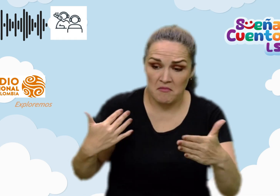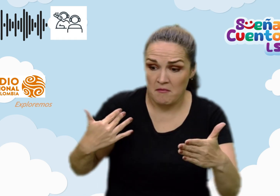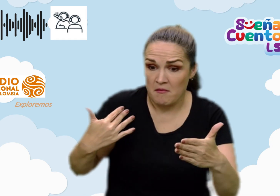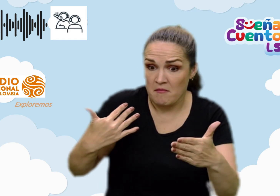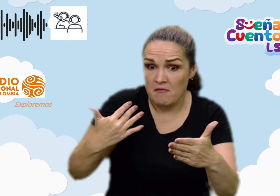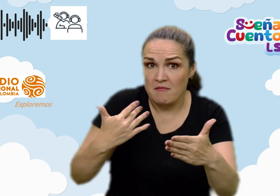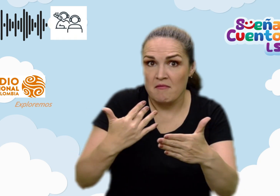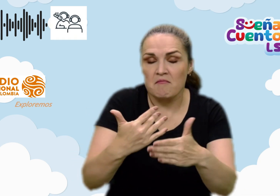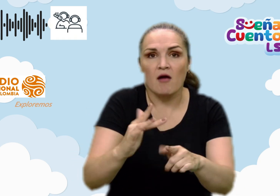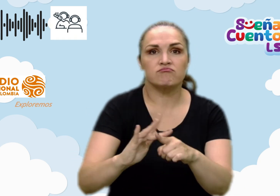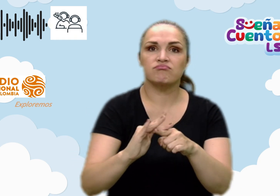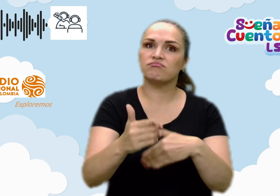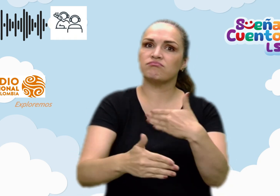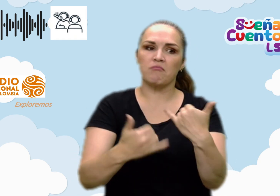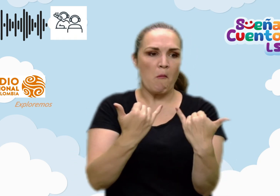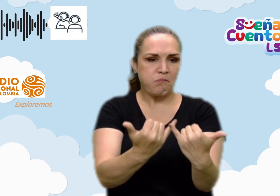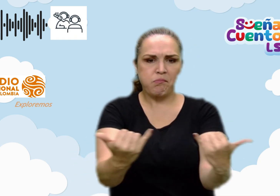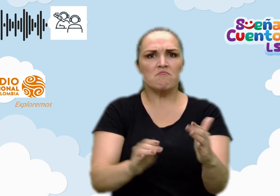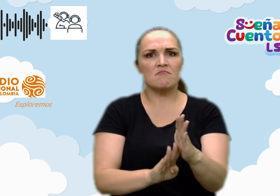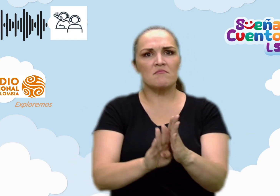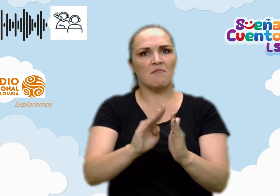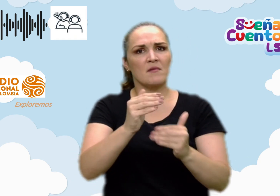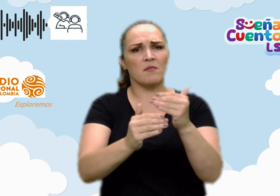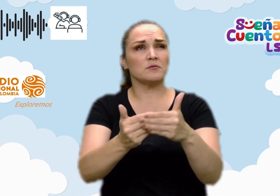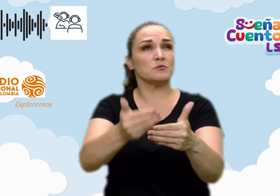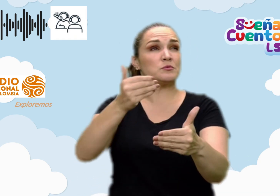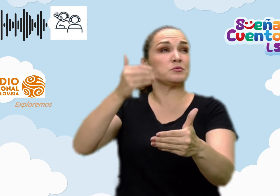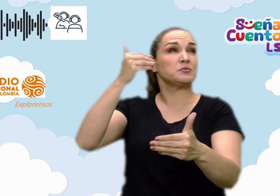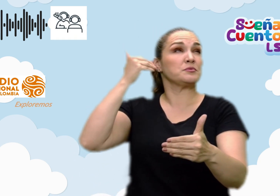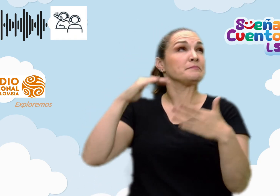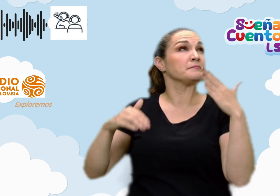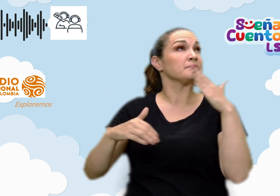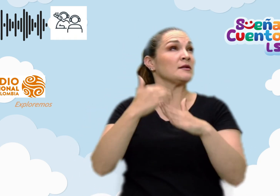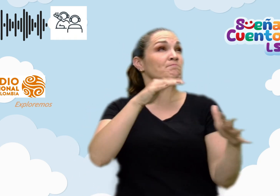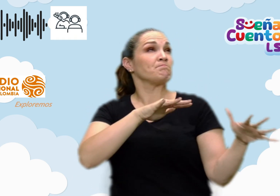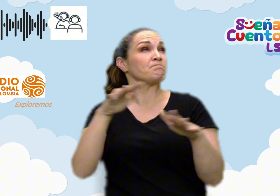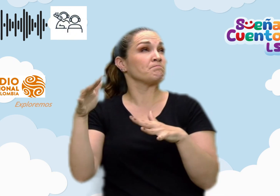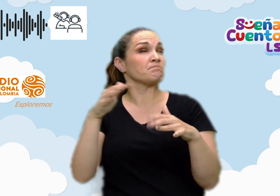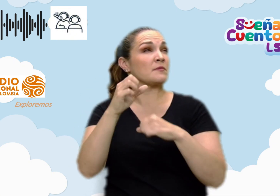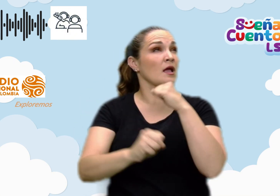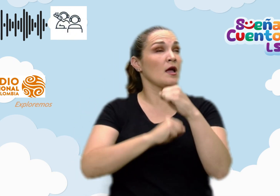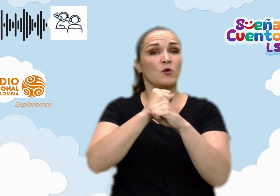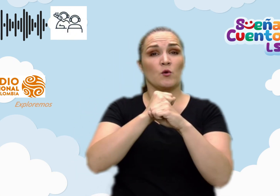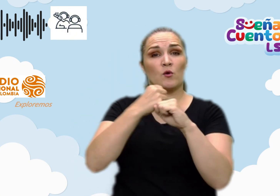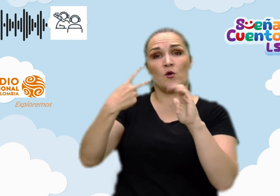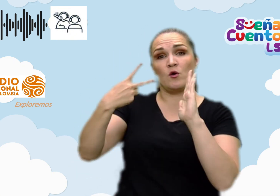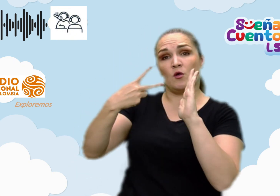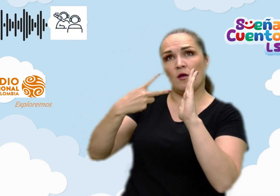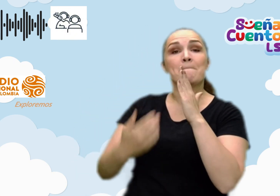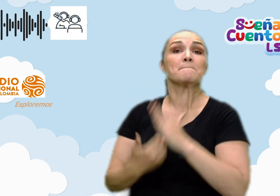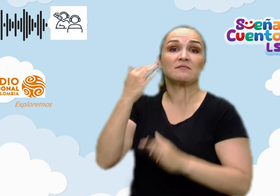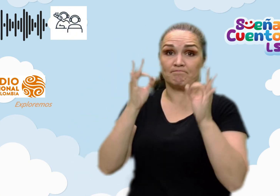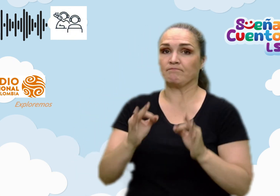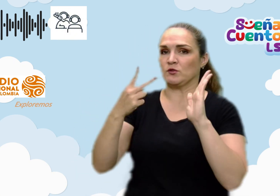de voluntarios, se ha podido como plasmar y se ha podido desarrollar desde hace más o menos